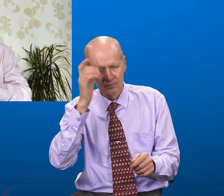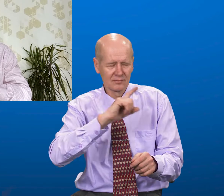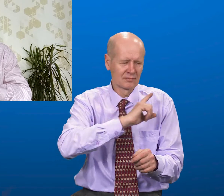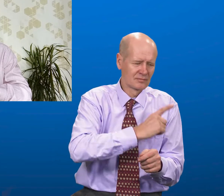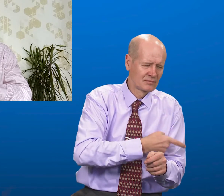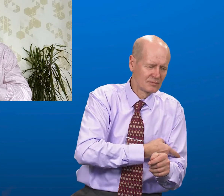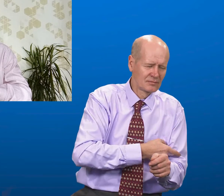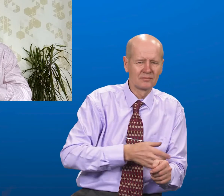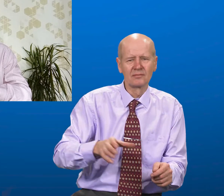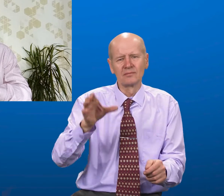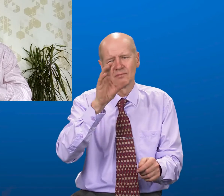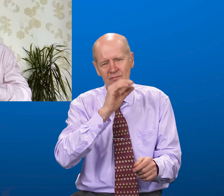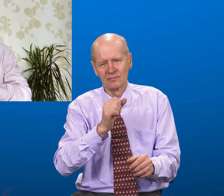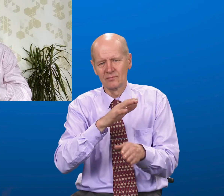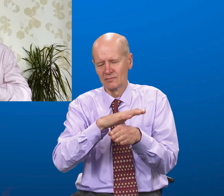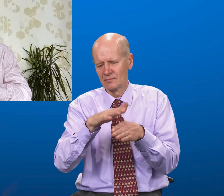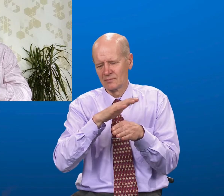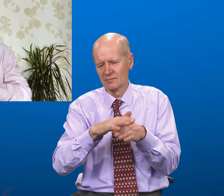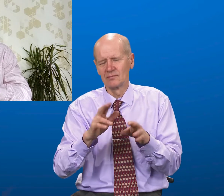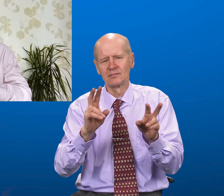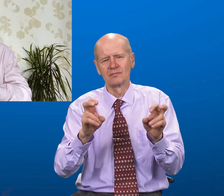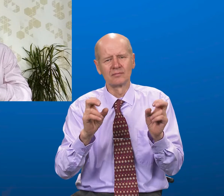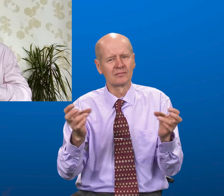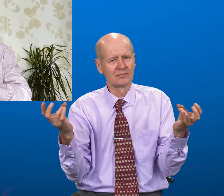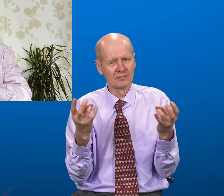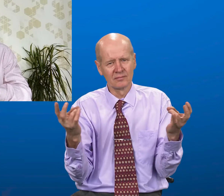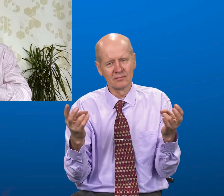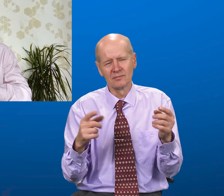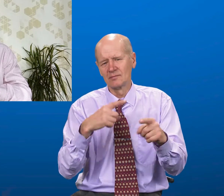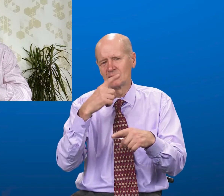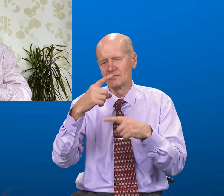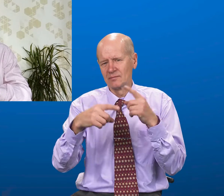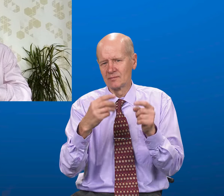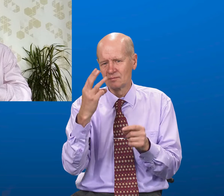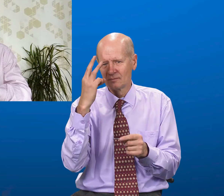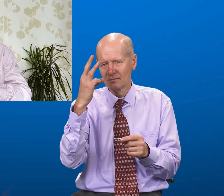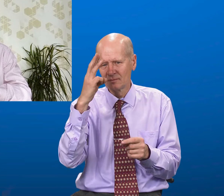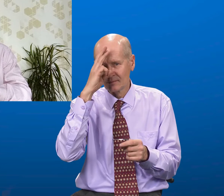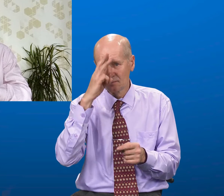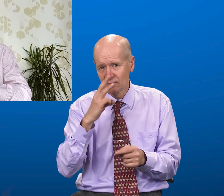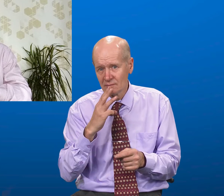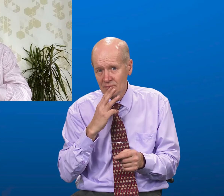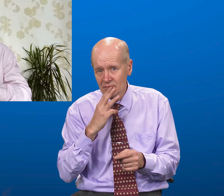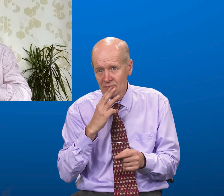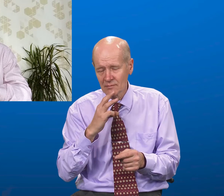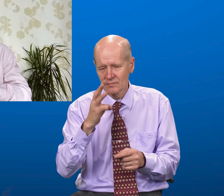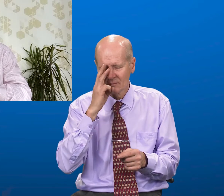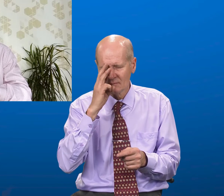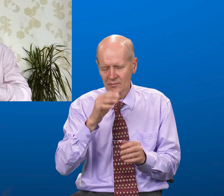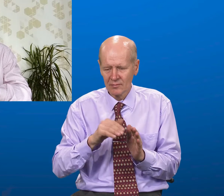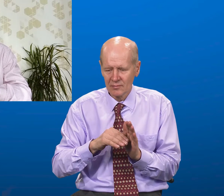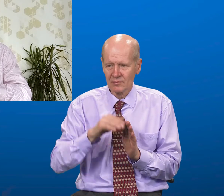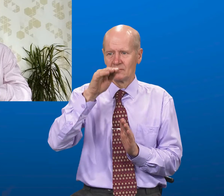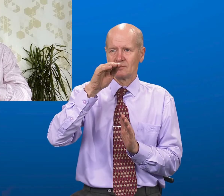силы выполнять все очень добросовестно, что радовало моего начальника, и через 3 месяца он